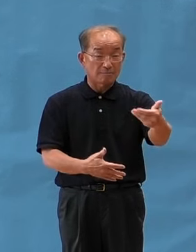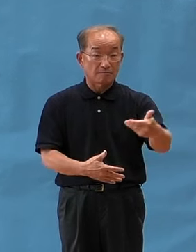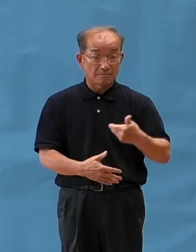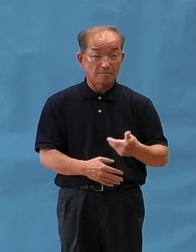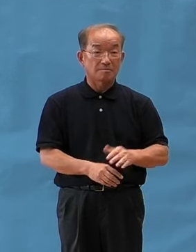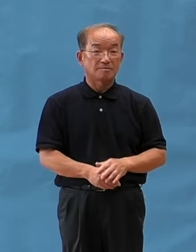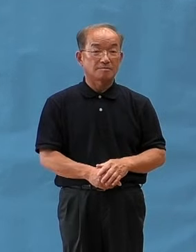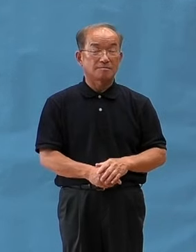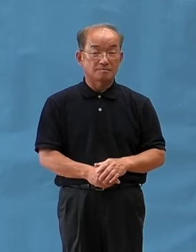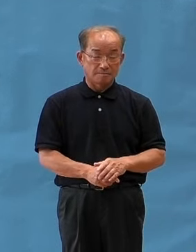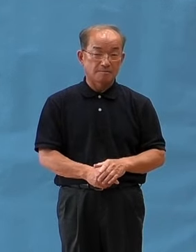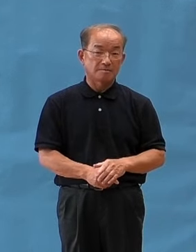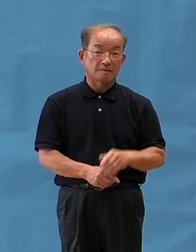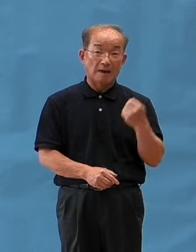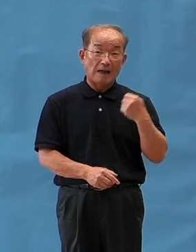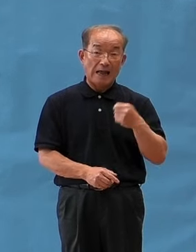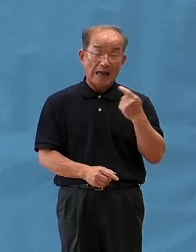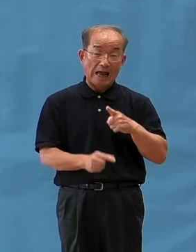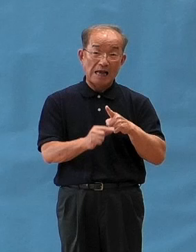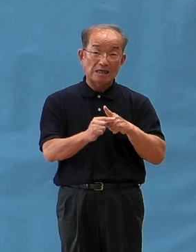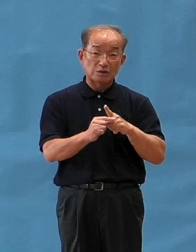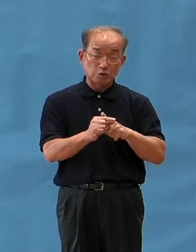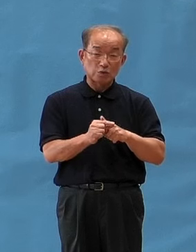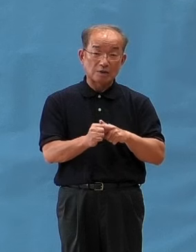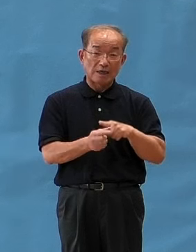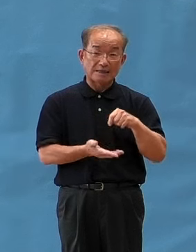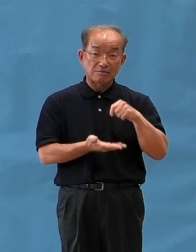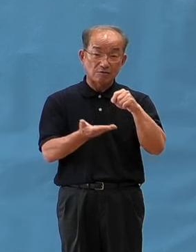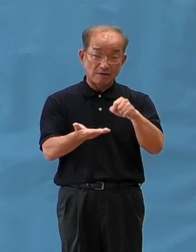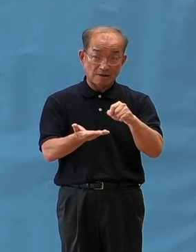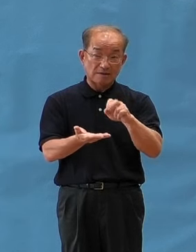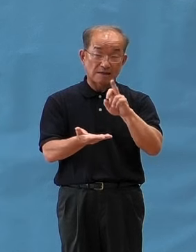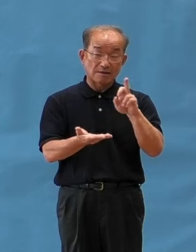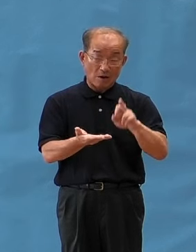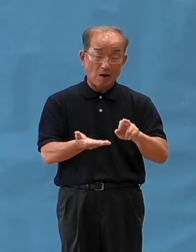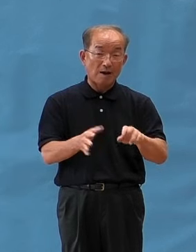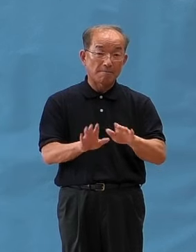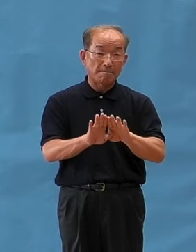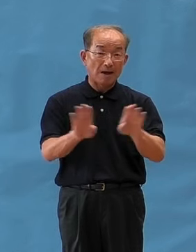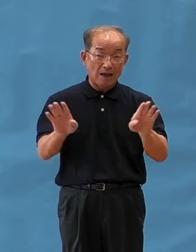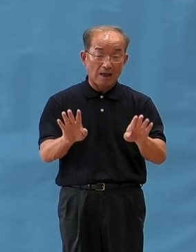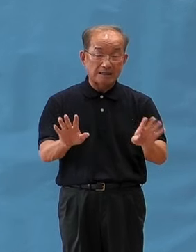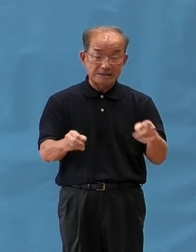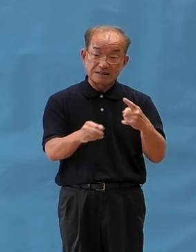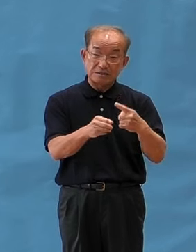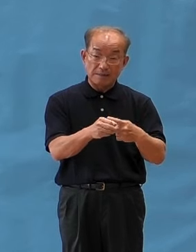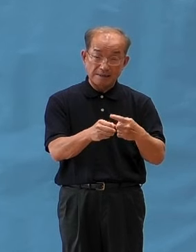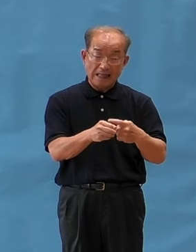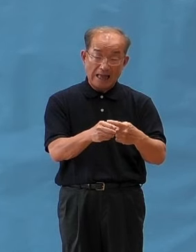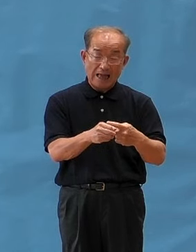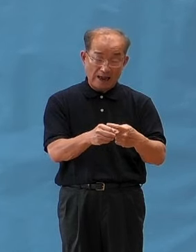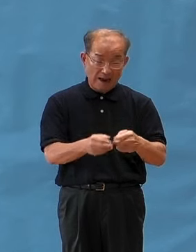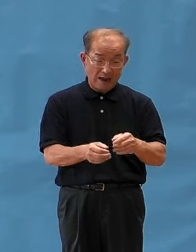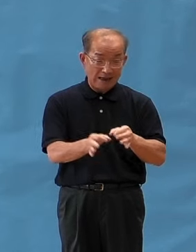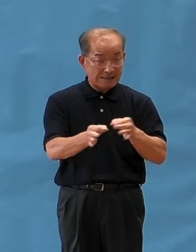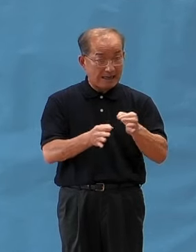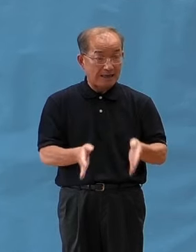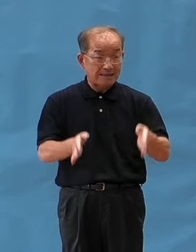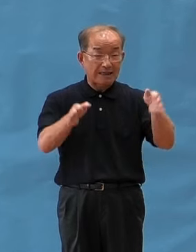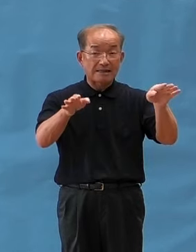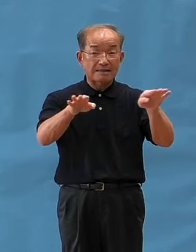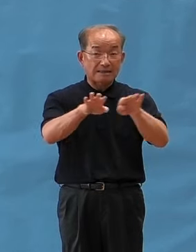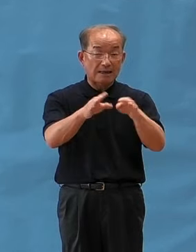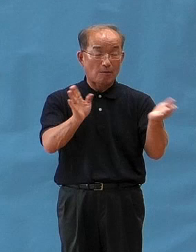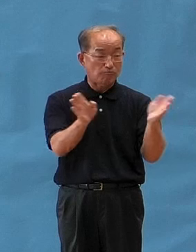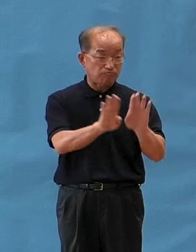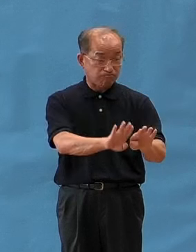お中元ギフトセンターの開設についてなんですけれども、はい、これは今回は、一畑百貨店閉店後初めての、お中元シーズンだ